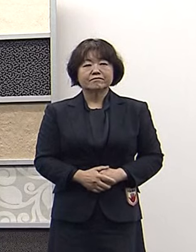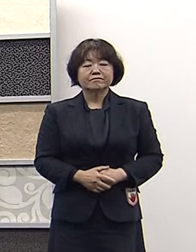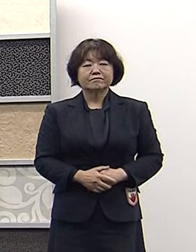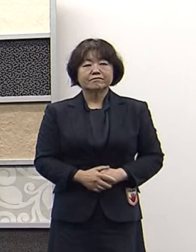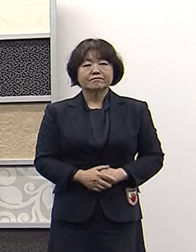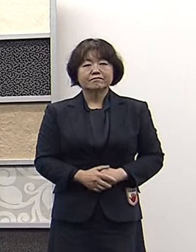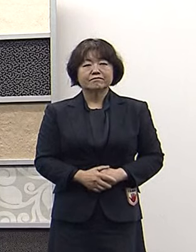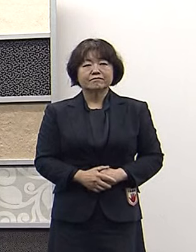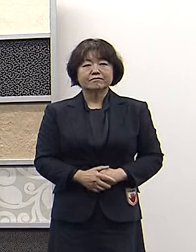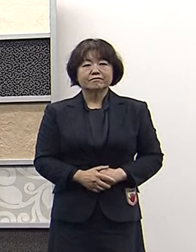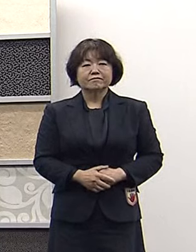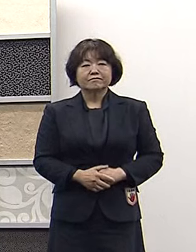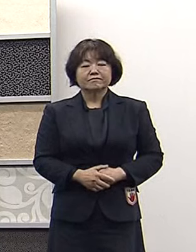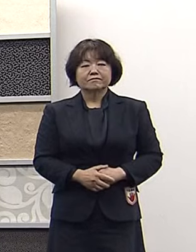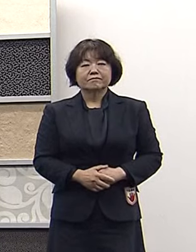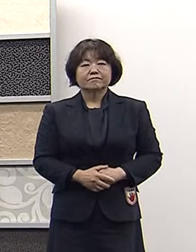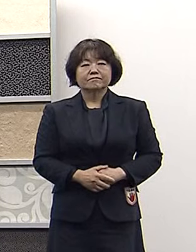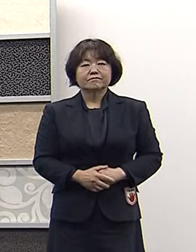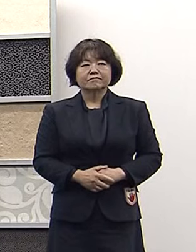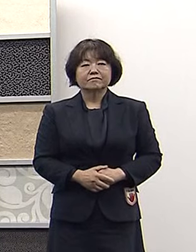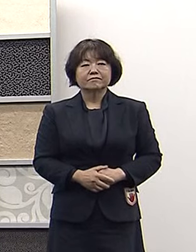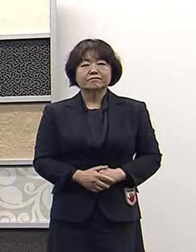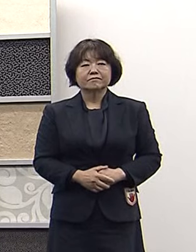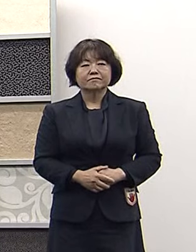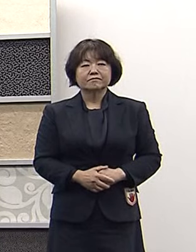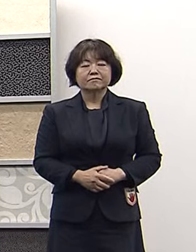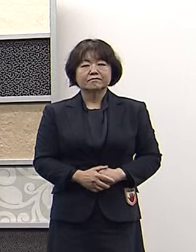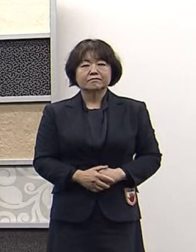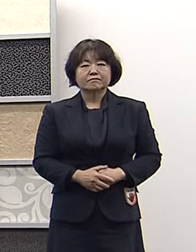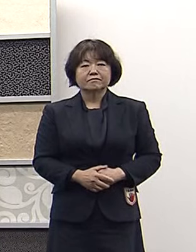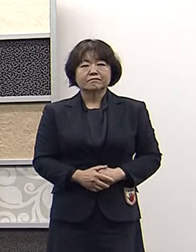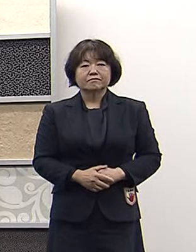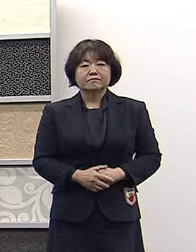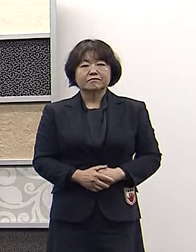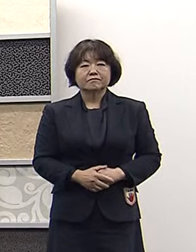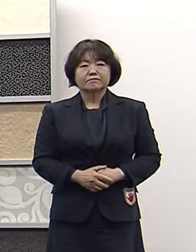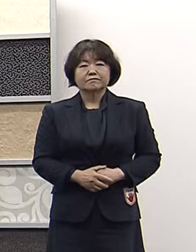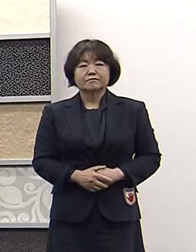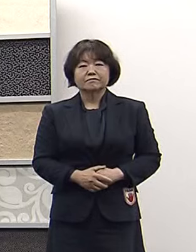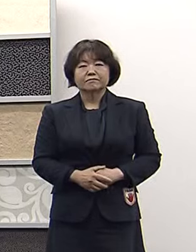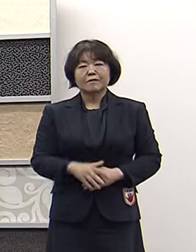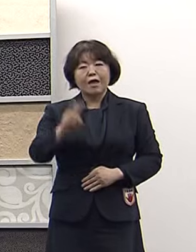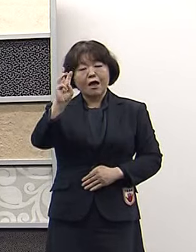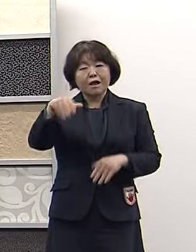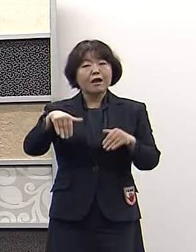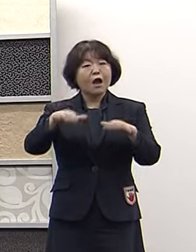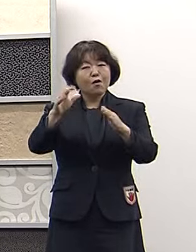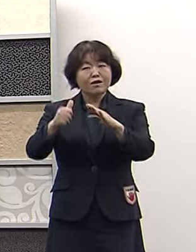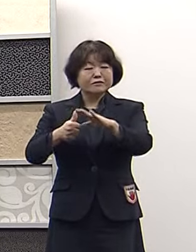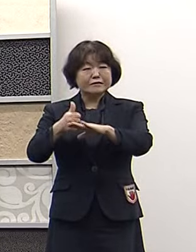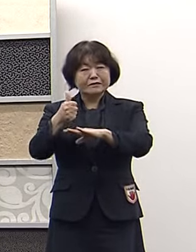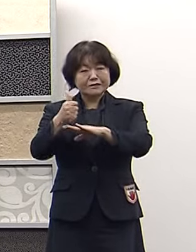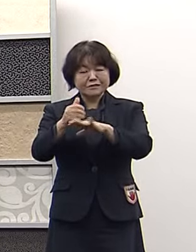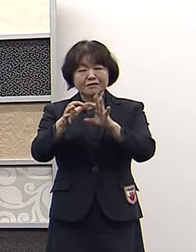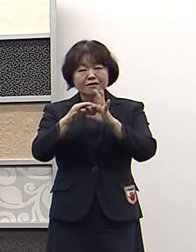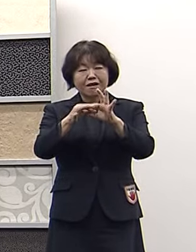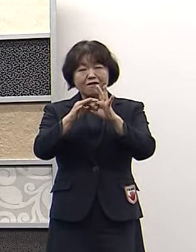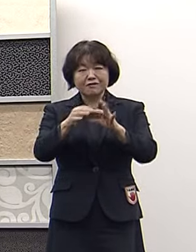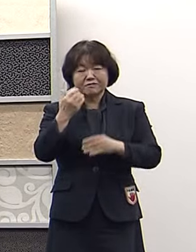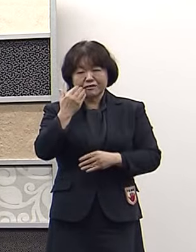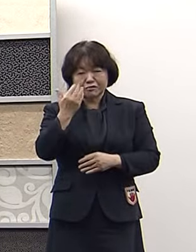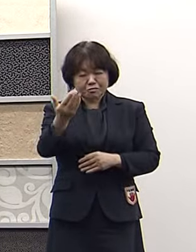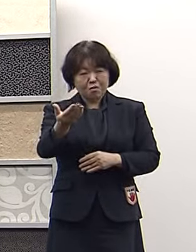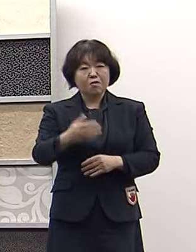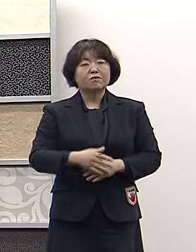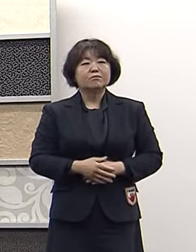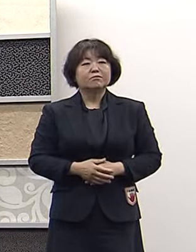い。共同通信さん。はい、 共同通信の美園です。川勝知事に関連して質問です。川勝